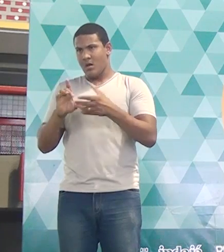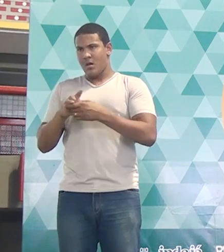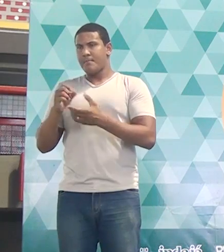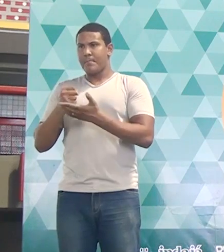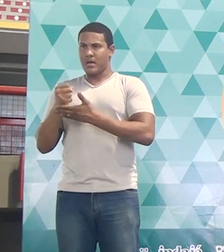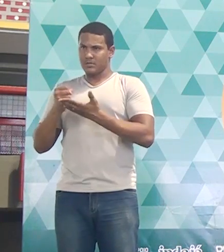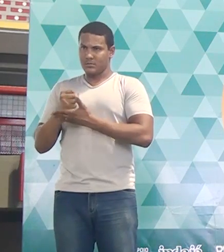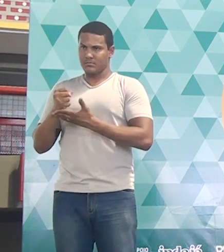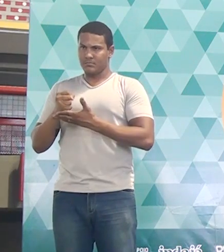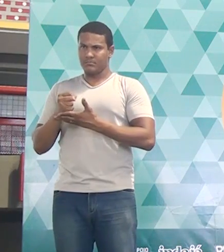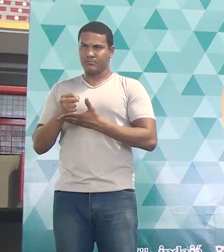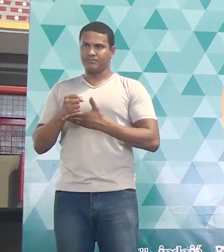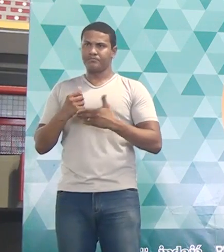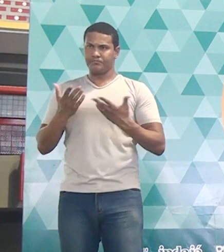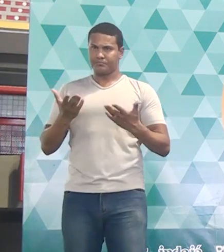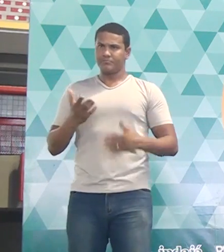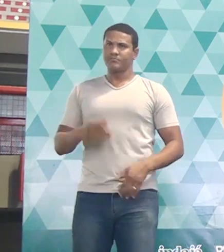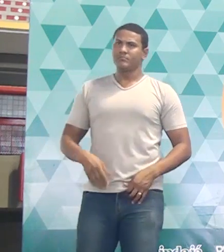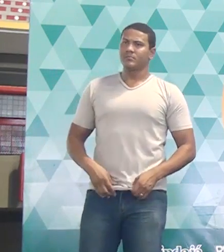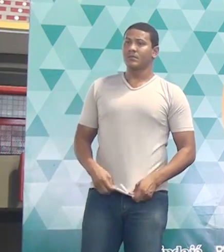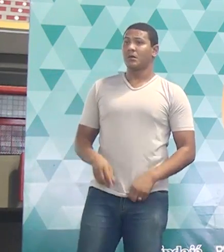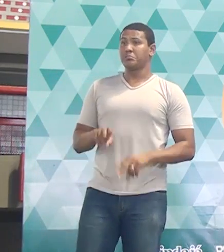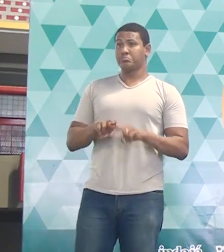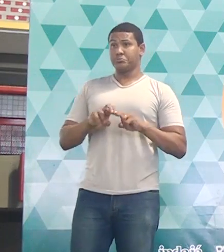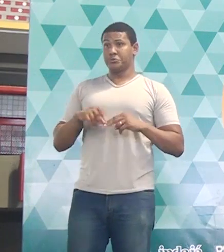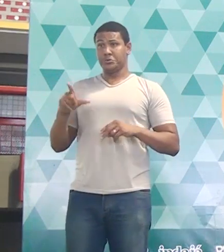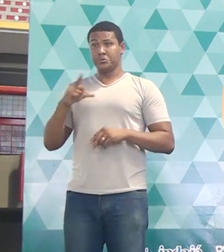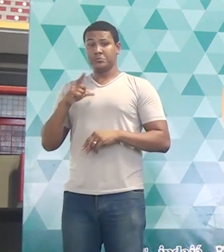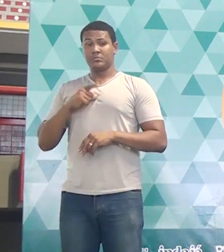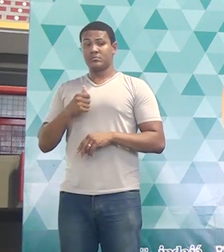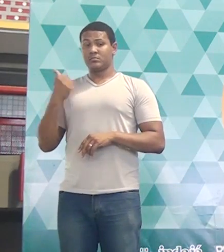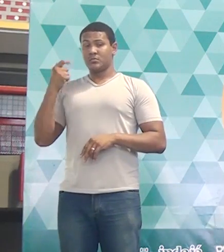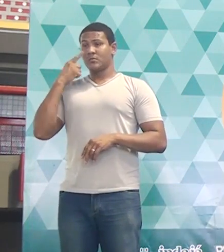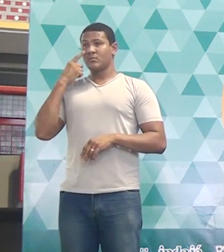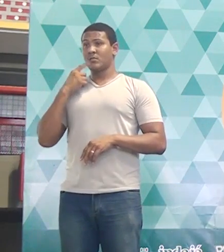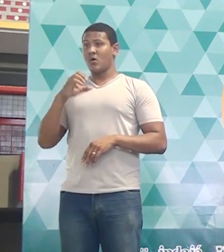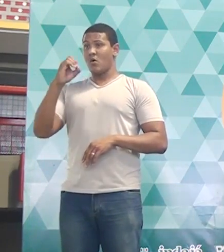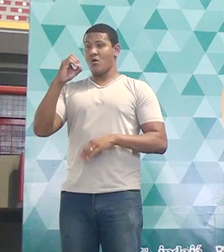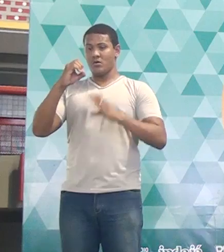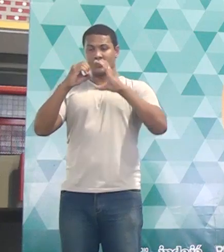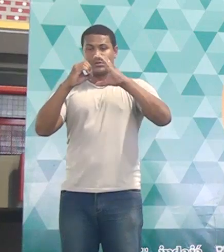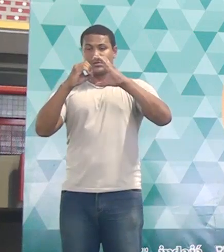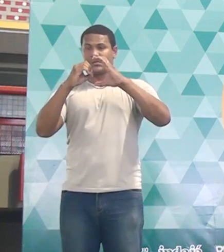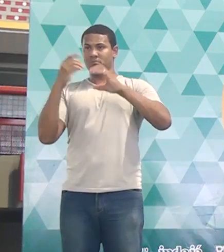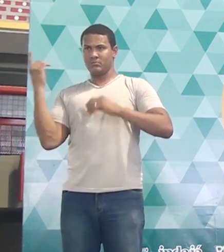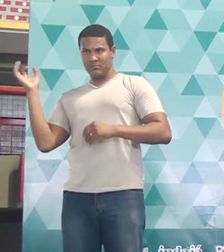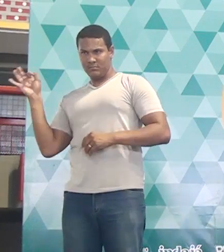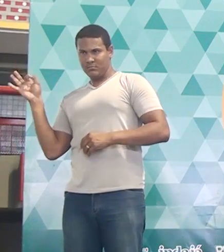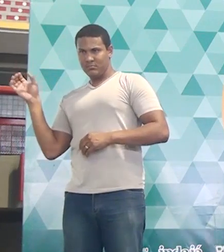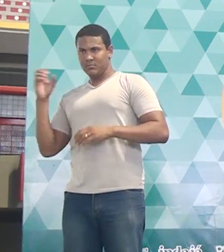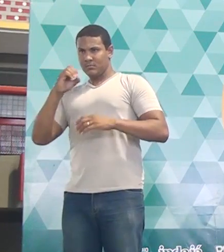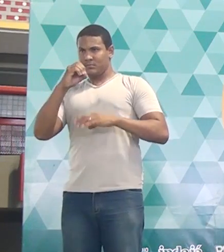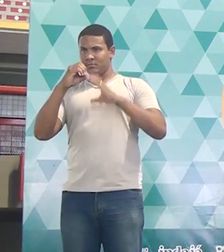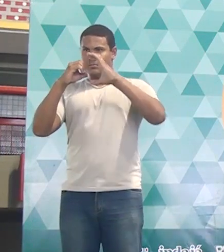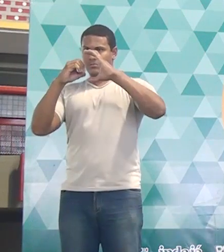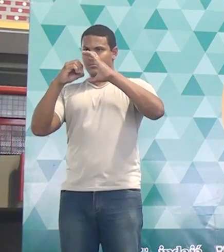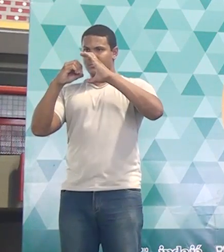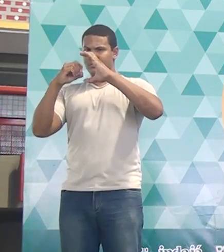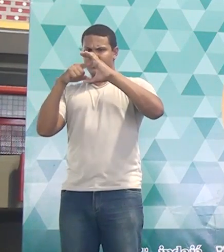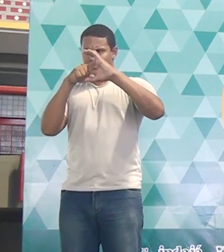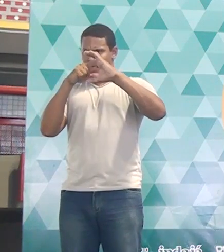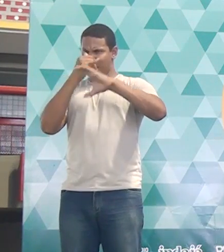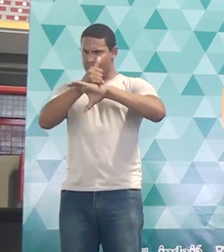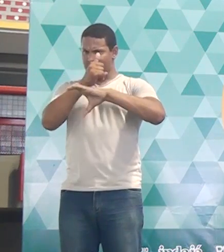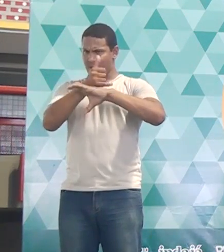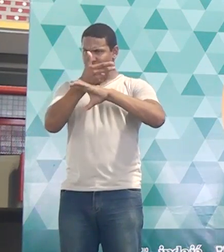os óxidos, vocês verão essas exceções. Aqui nós temos oxigênio ligado com carbono. Pessoal, o carbono não é metal. O